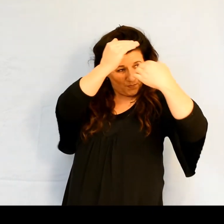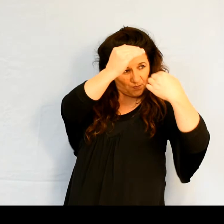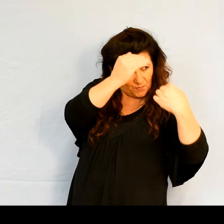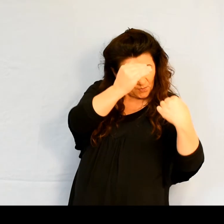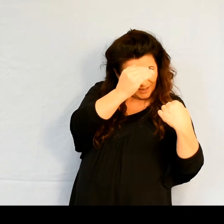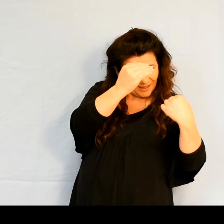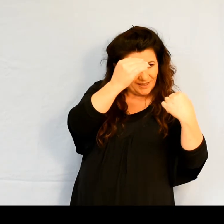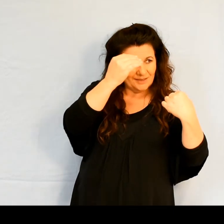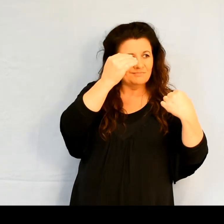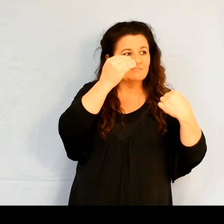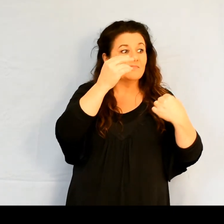très grande.